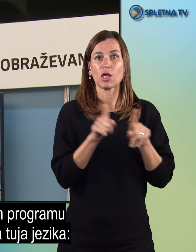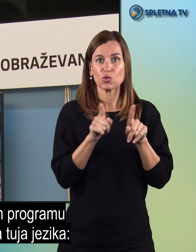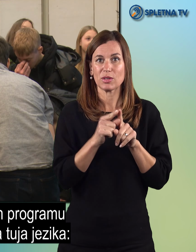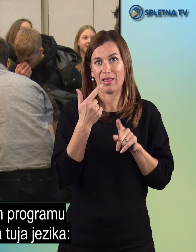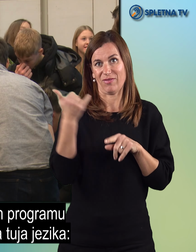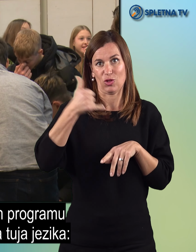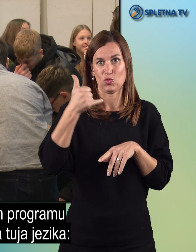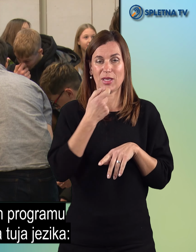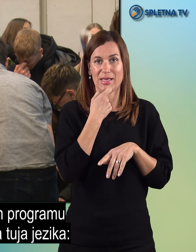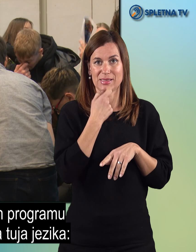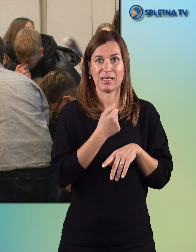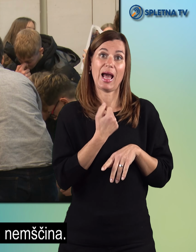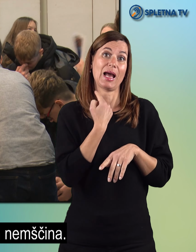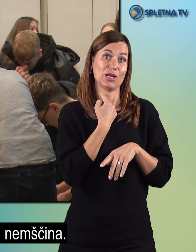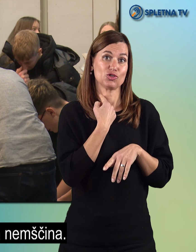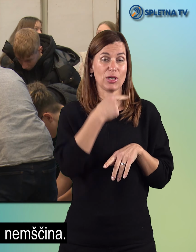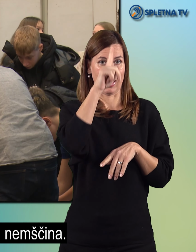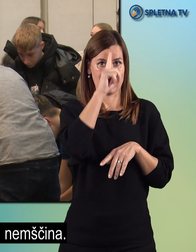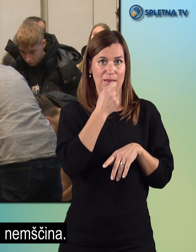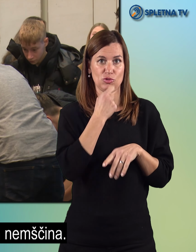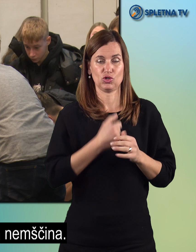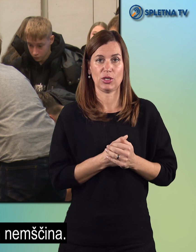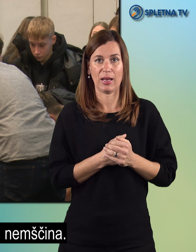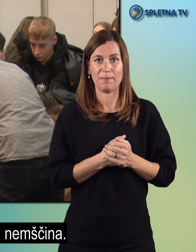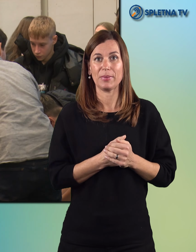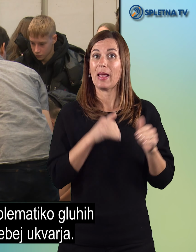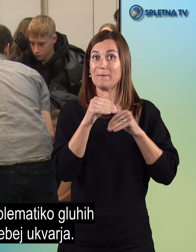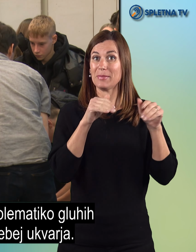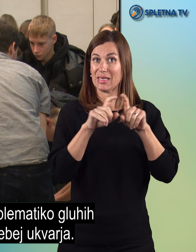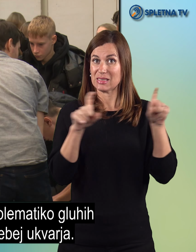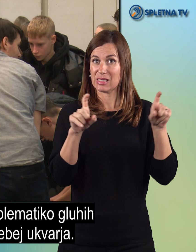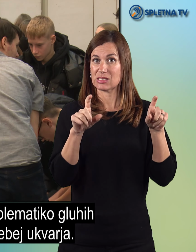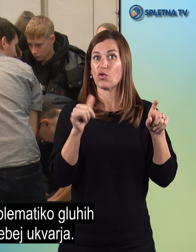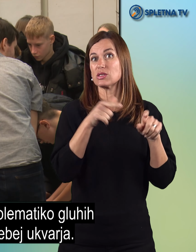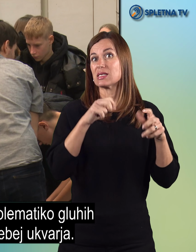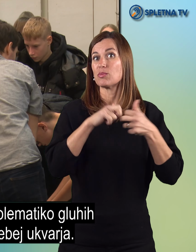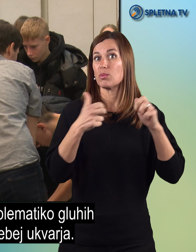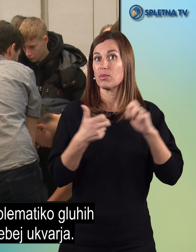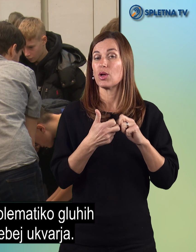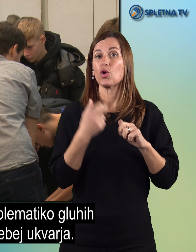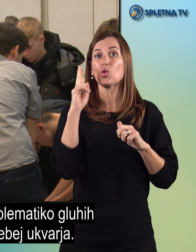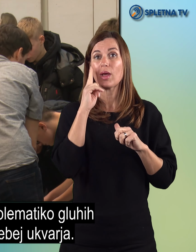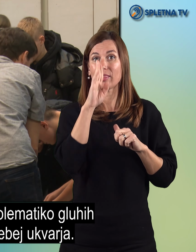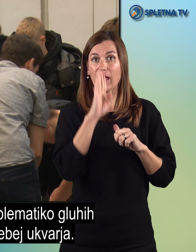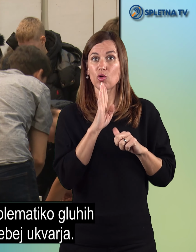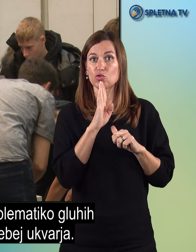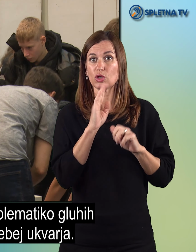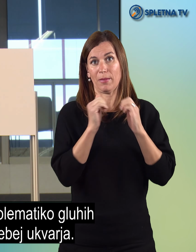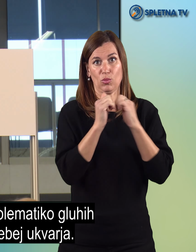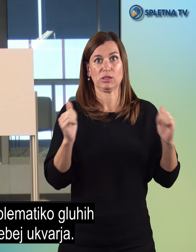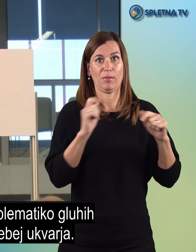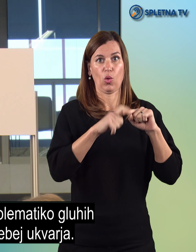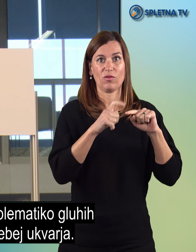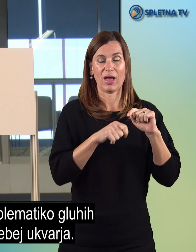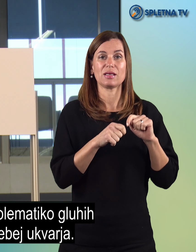2 tuja jezika, in angleščina in nemščina. Ministrstvo se s problematiko gluhih in